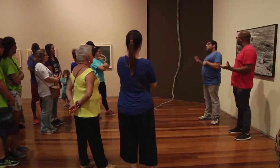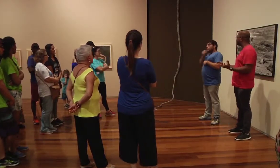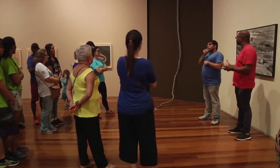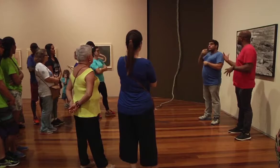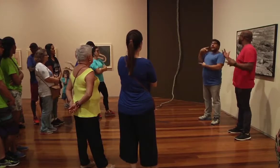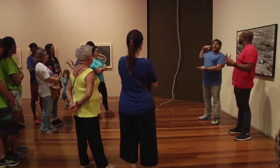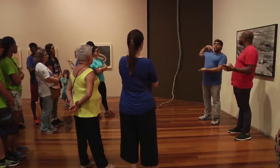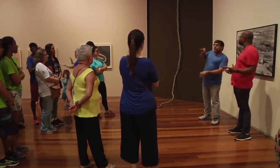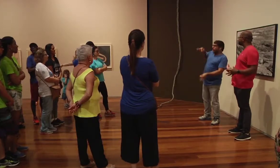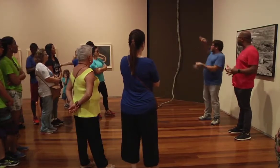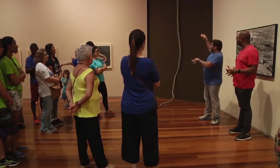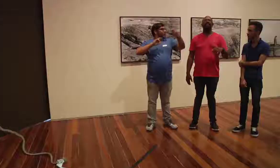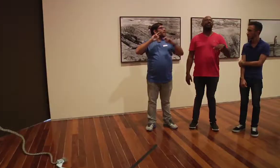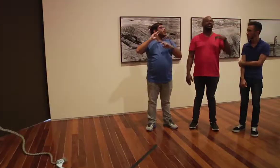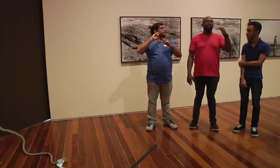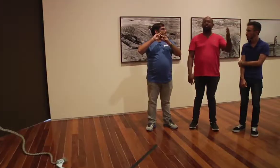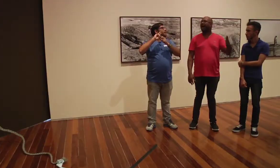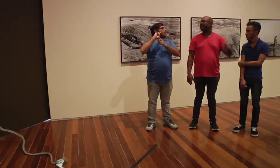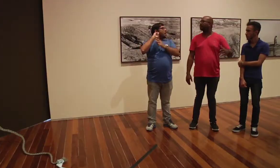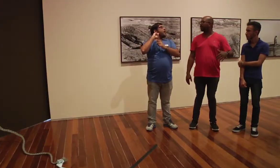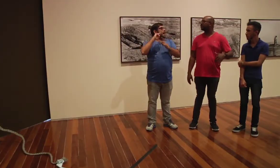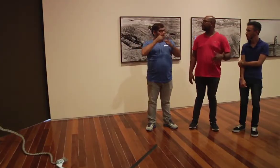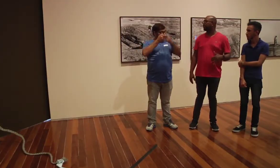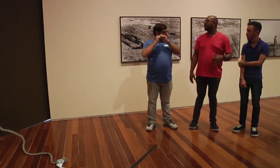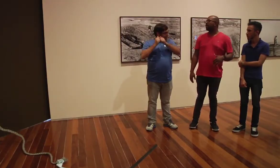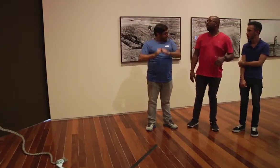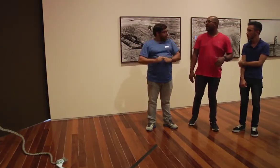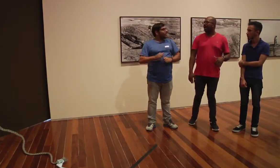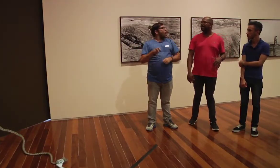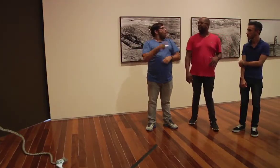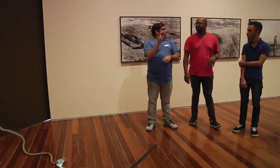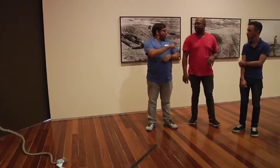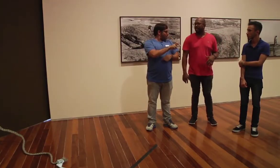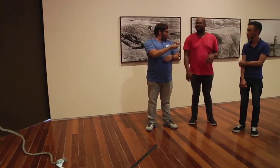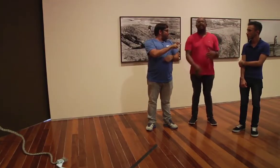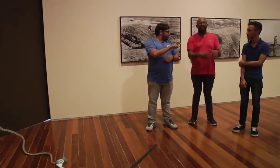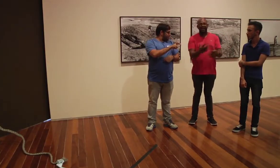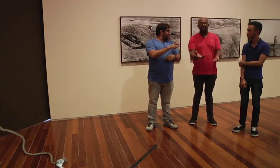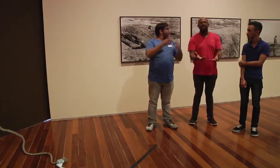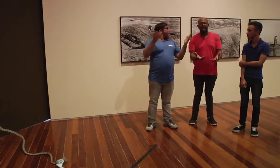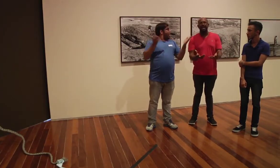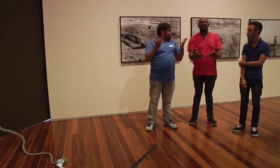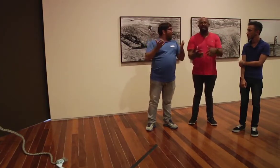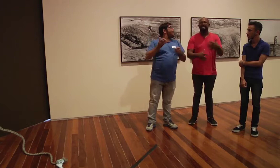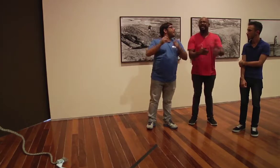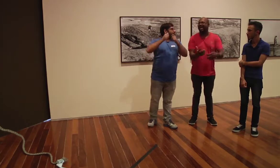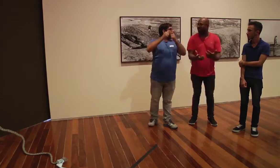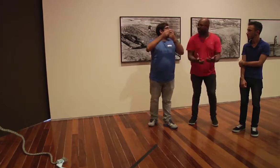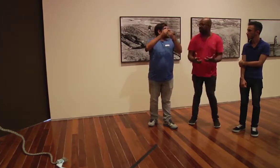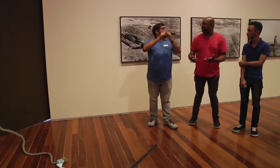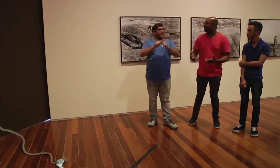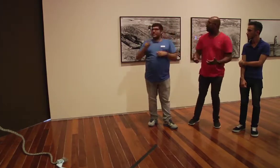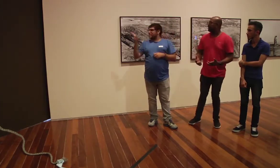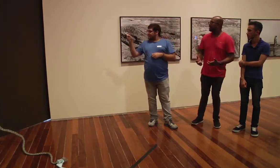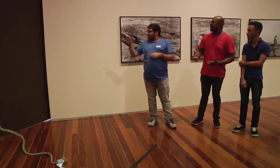falou do primeiro quadro que tinha as serpentes, né, trançadas? E aí